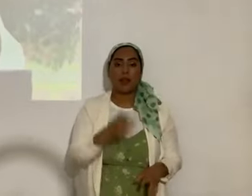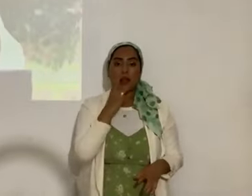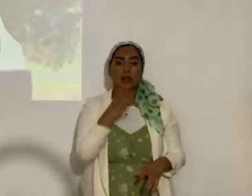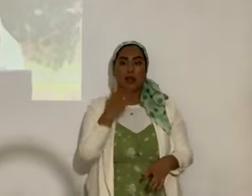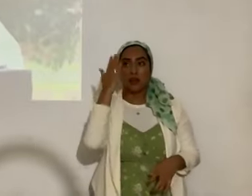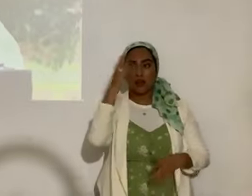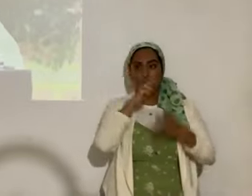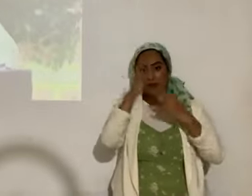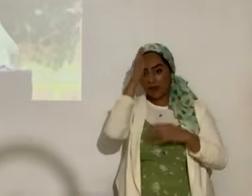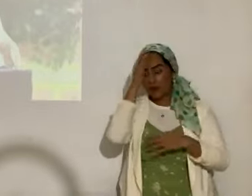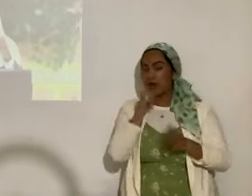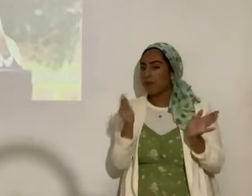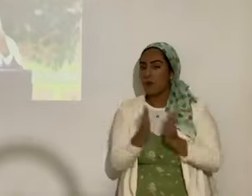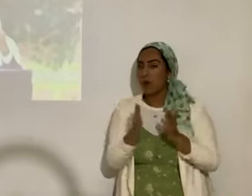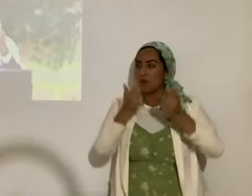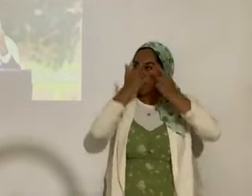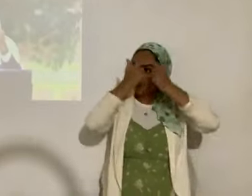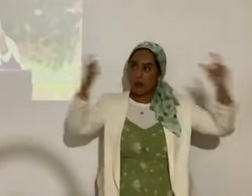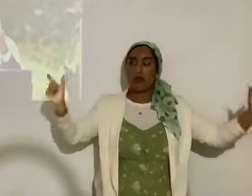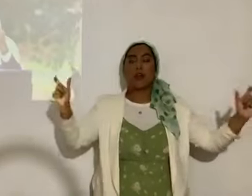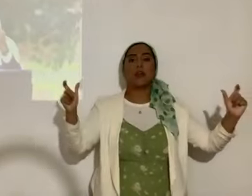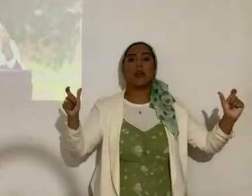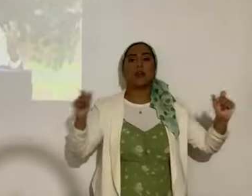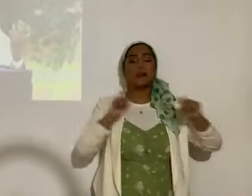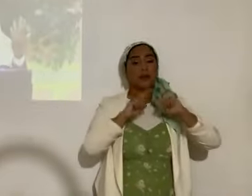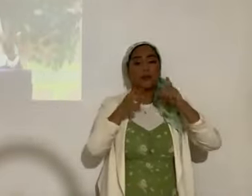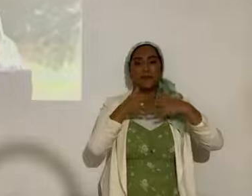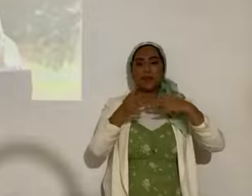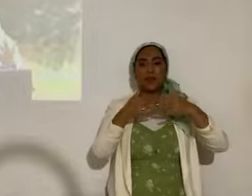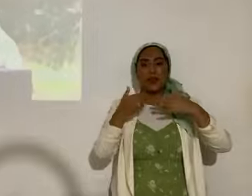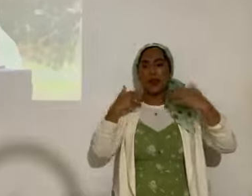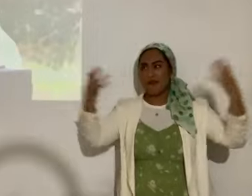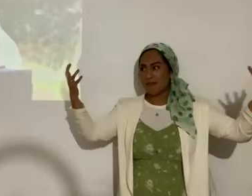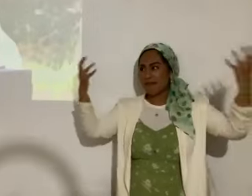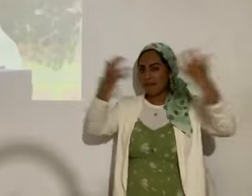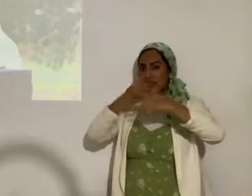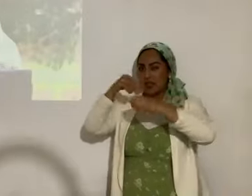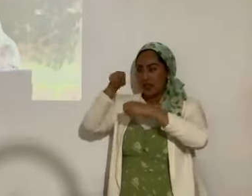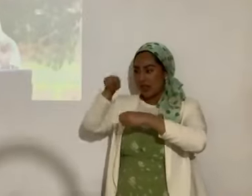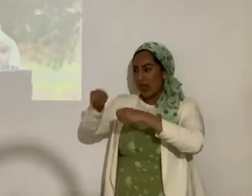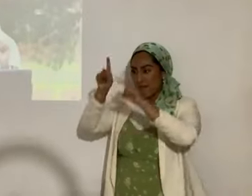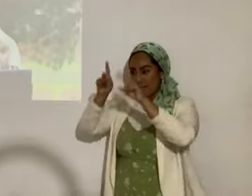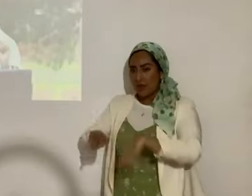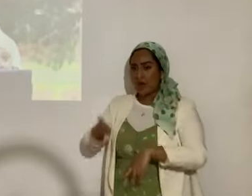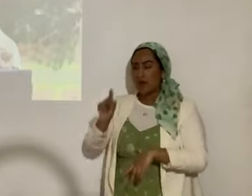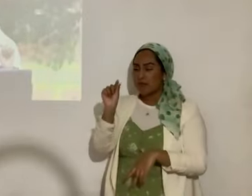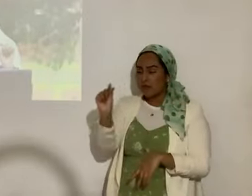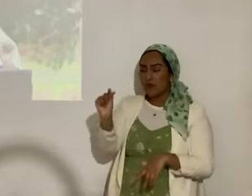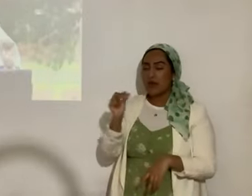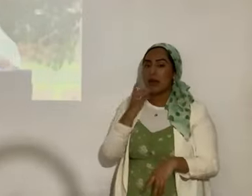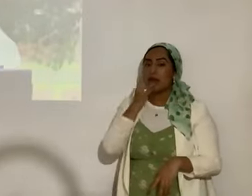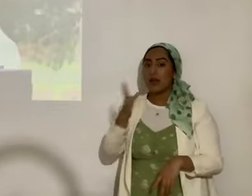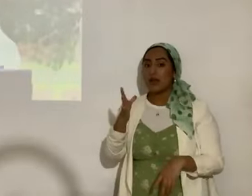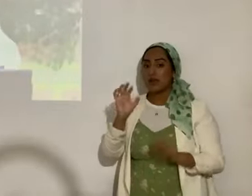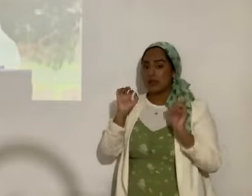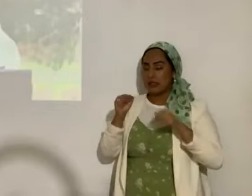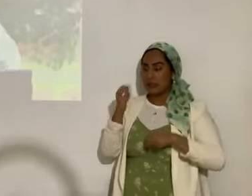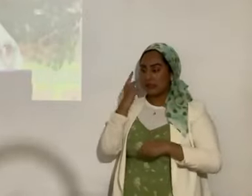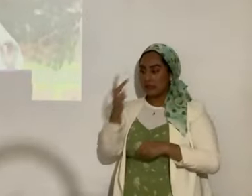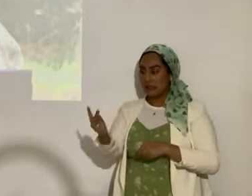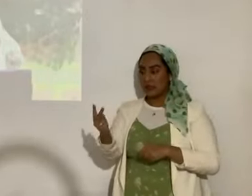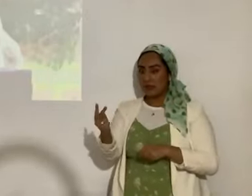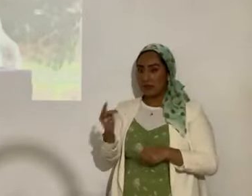del eterno no es pequeña es muy grande Sin embargo a pesar de que haya tinieblas en esa persona una luz muy pequeña se percibe